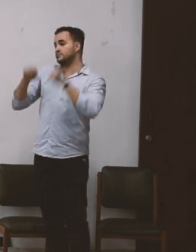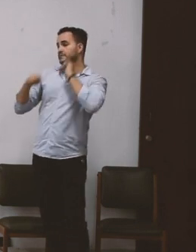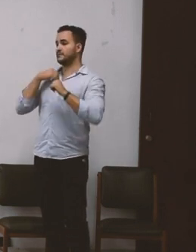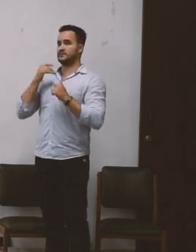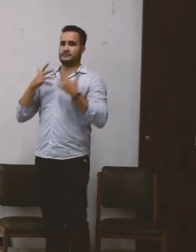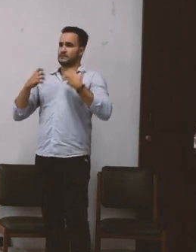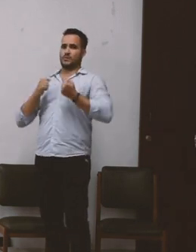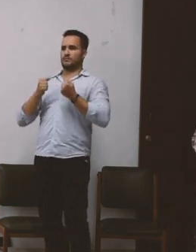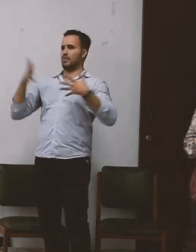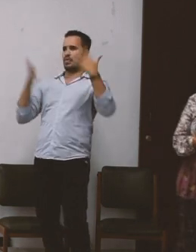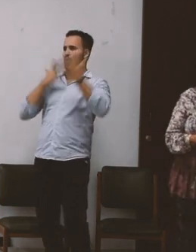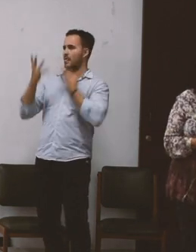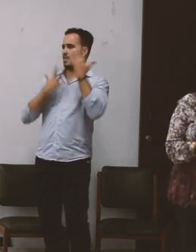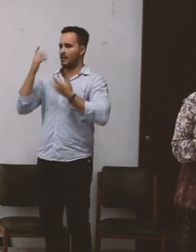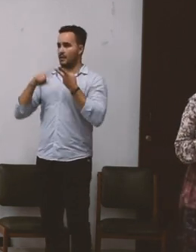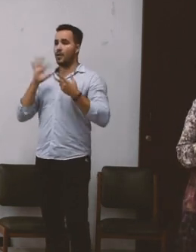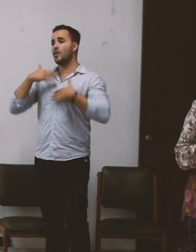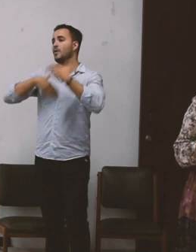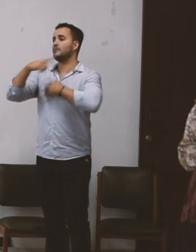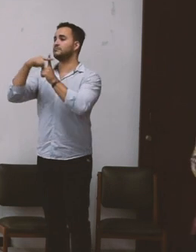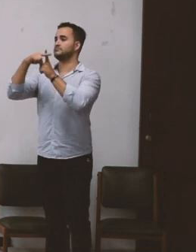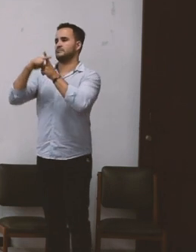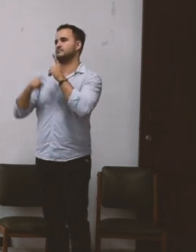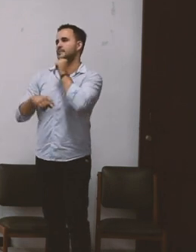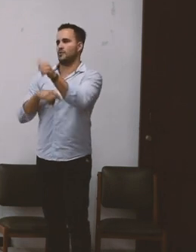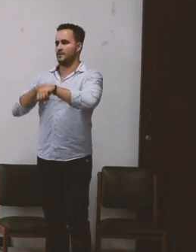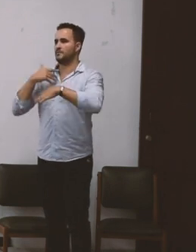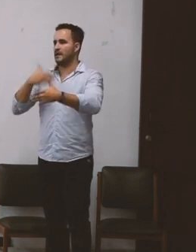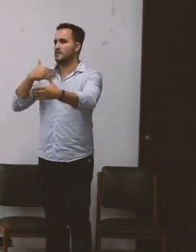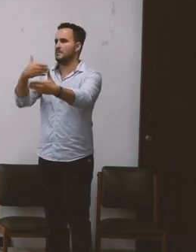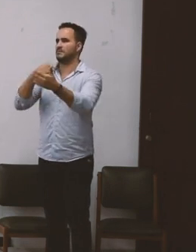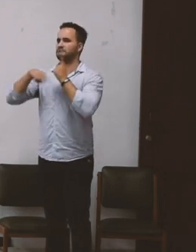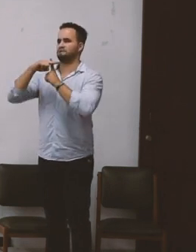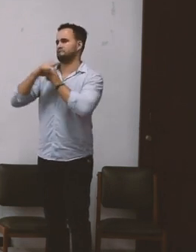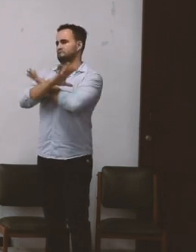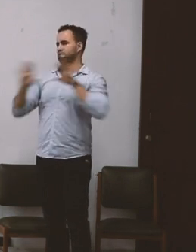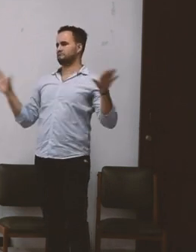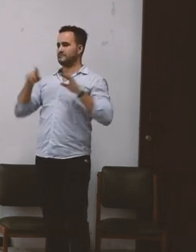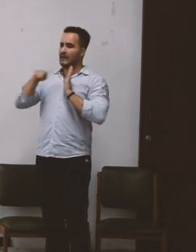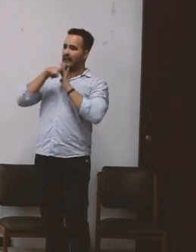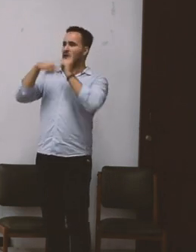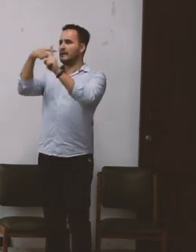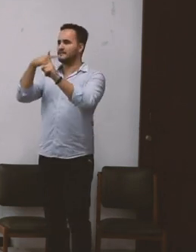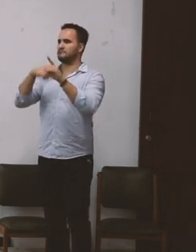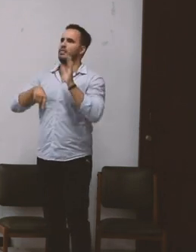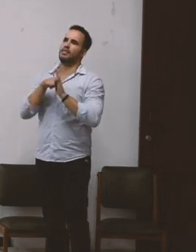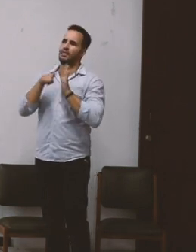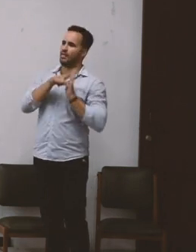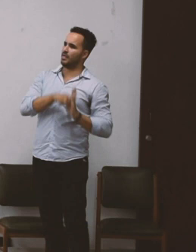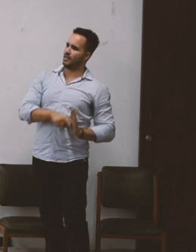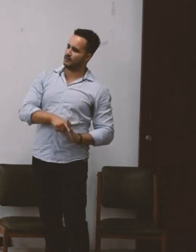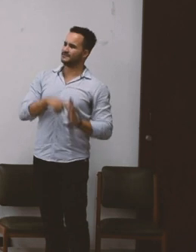desesperanza a medida que pasa el tiempo, a la vez que demanda un comportamiento propositivo y resiliente. La precarización